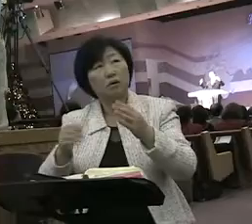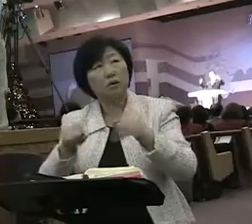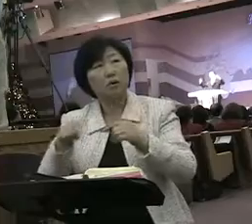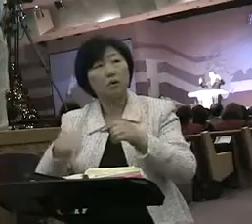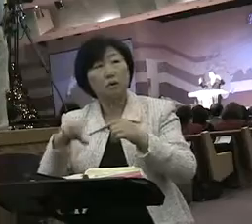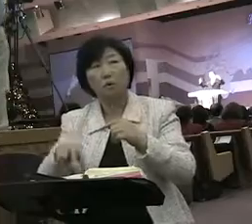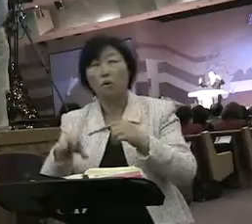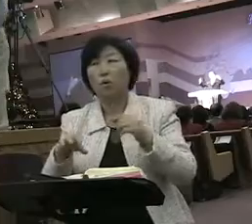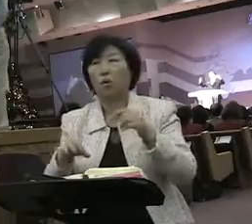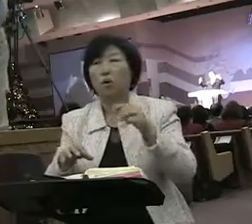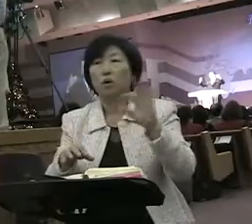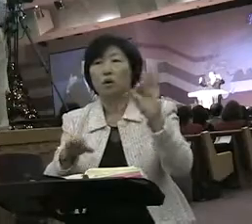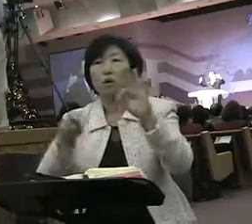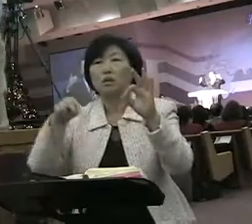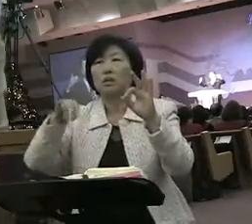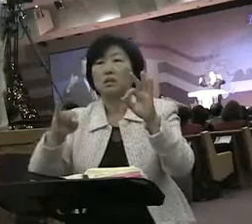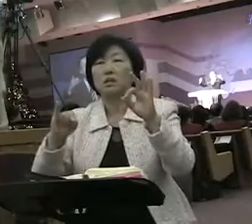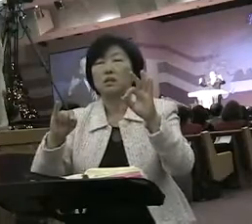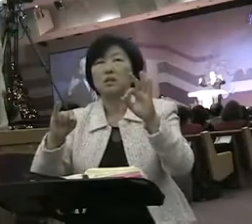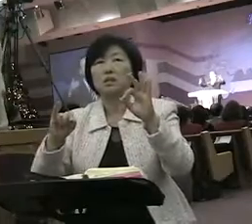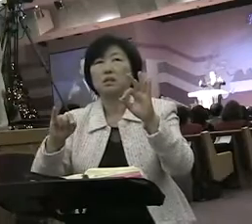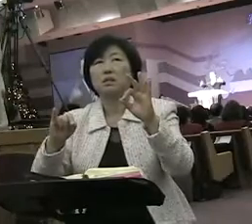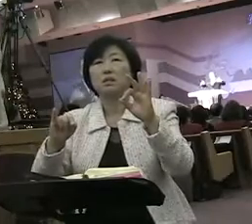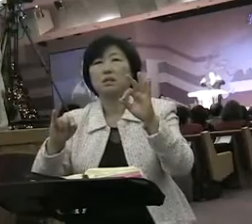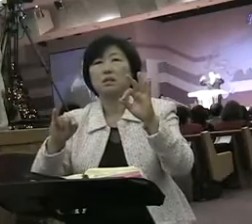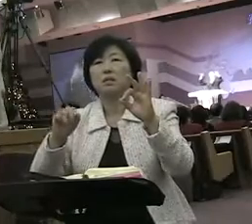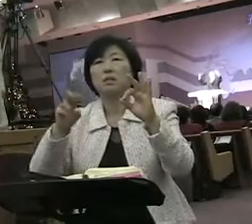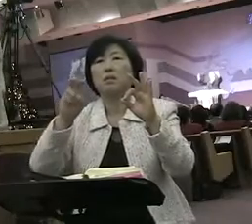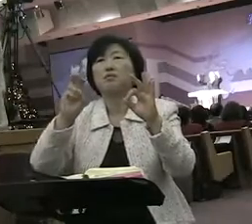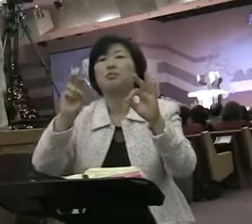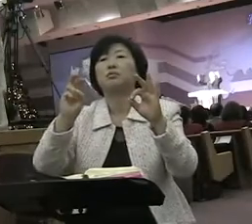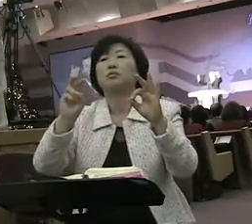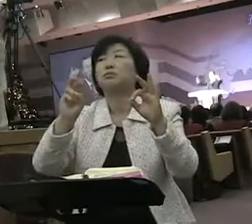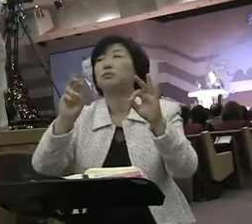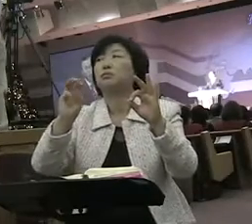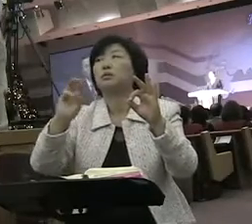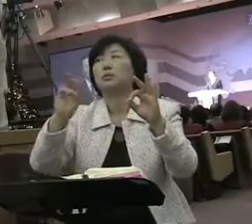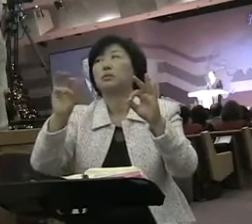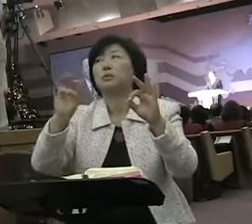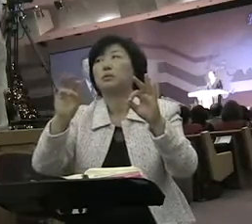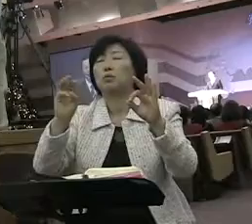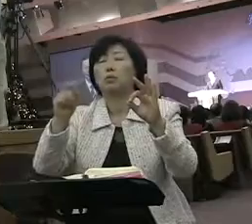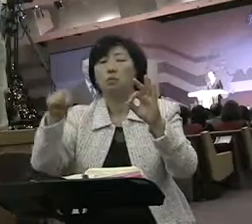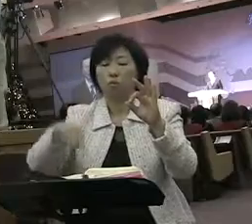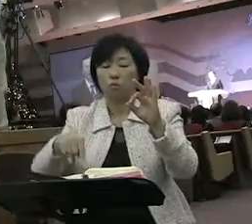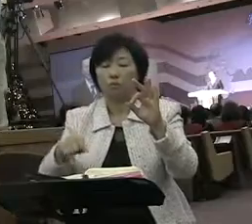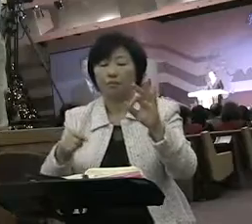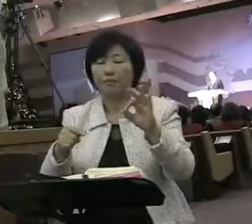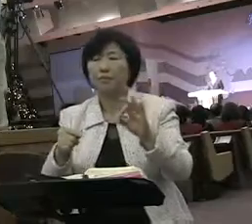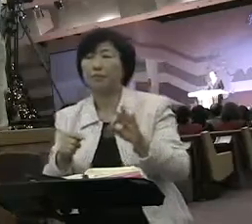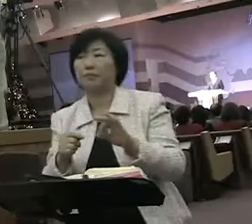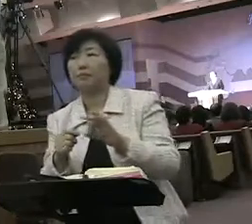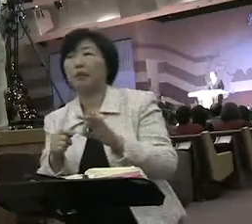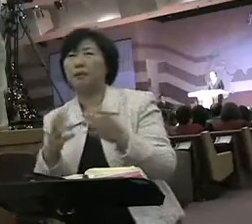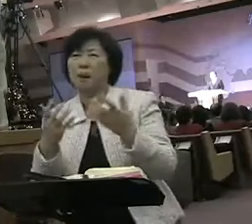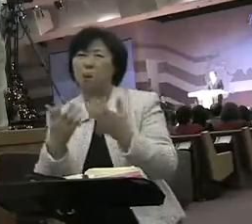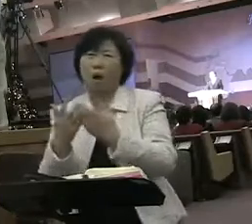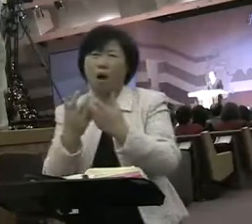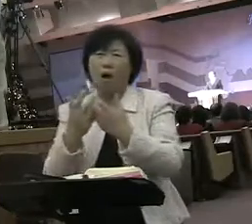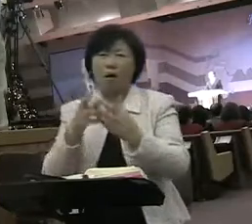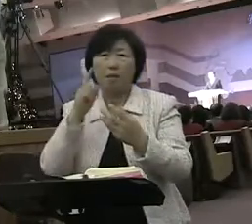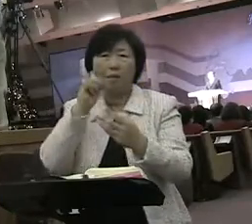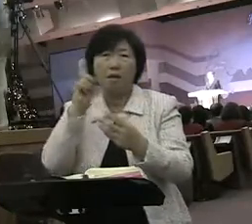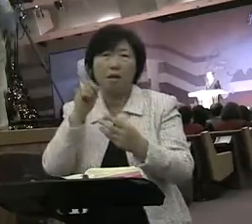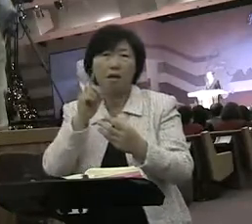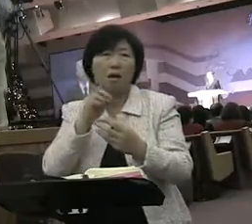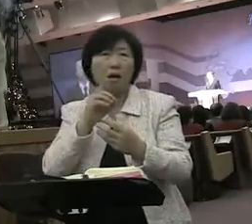본당이 오버플로우 되어서 아마 그 특세 때처럼 우리가 다른 방들을 준비하도록 하겠습니다. 그리고 특별히